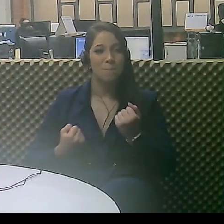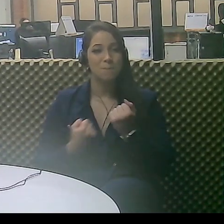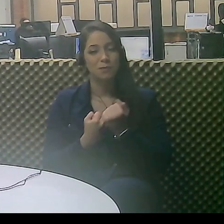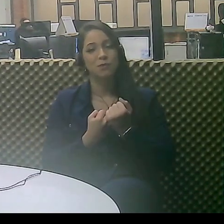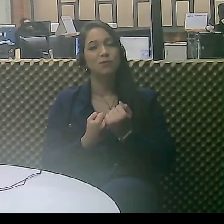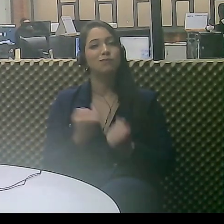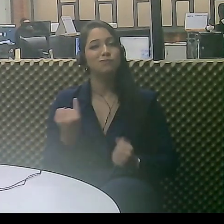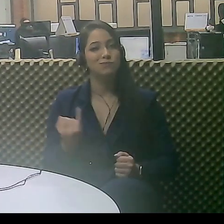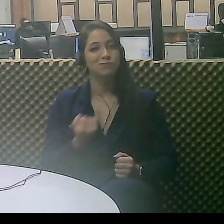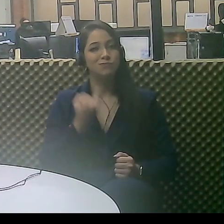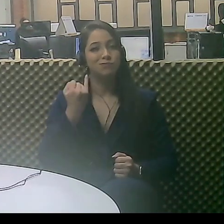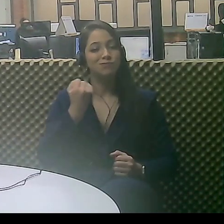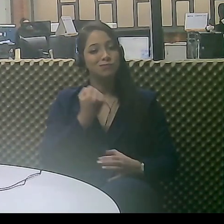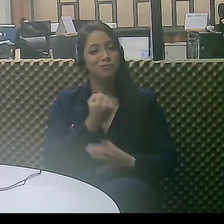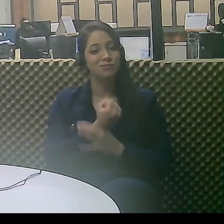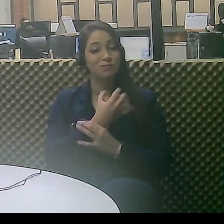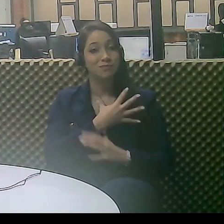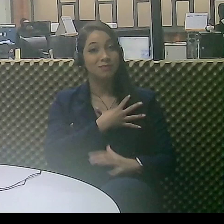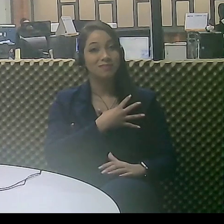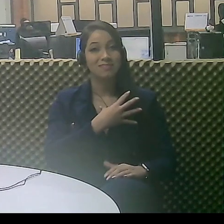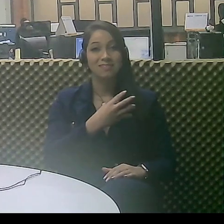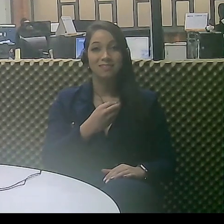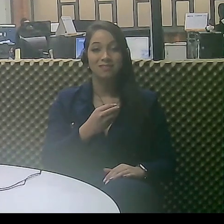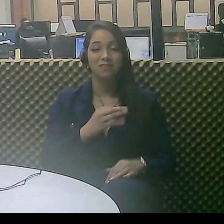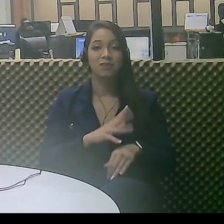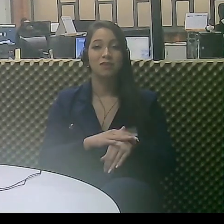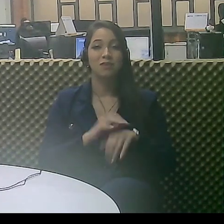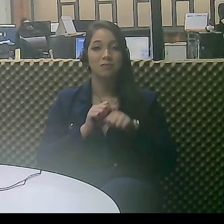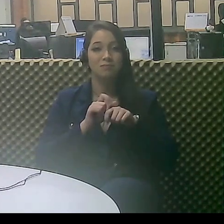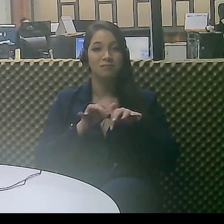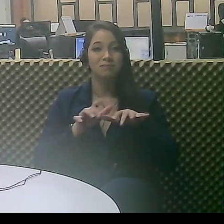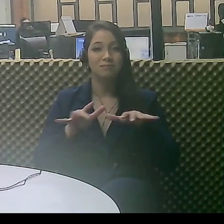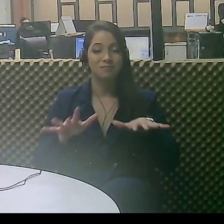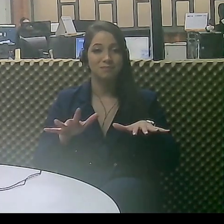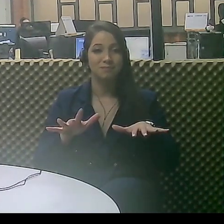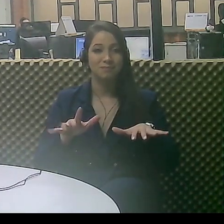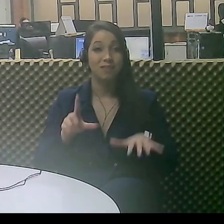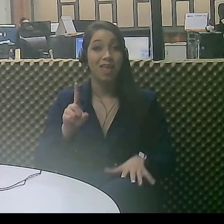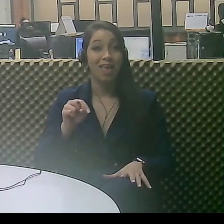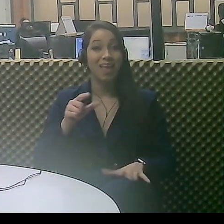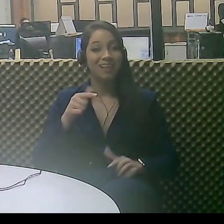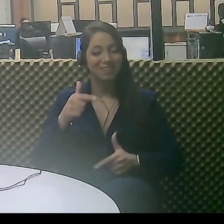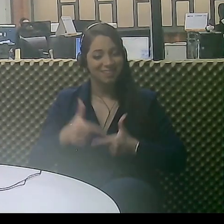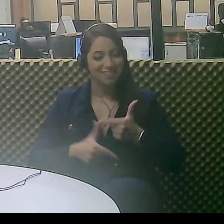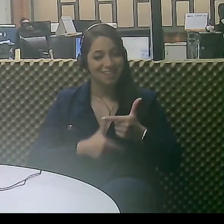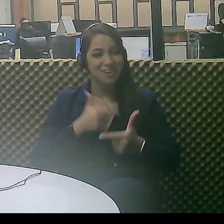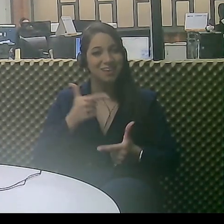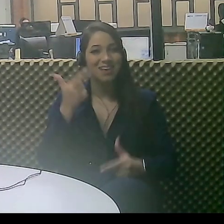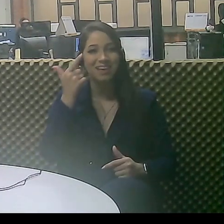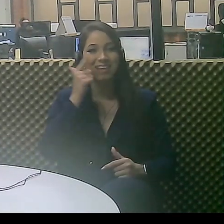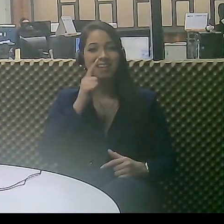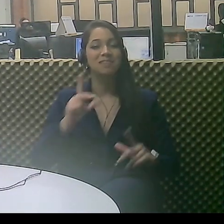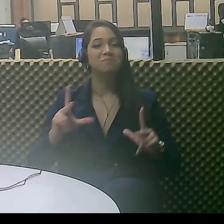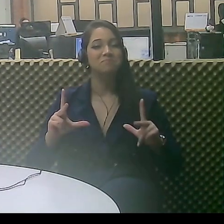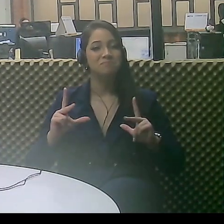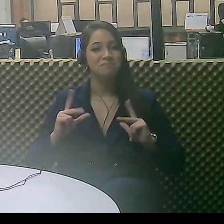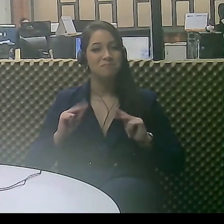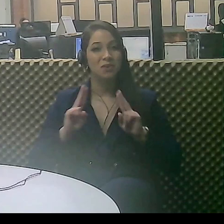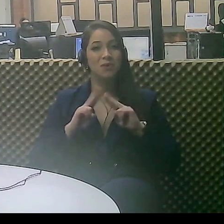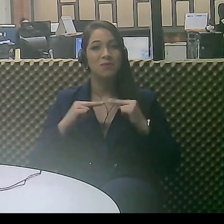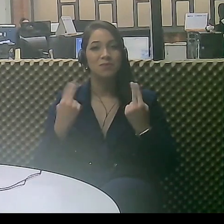necessário para proteger seus filhos da transmissão do HIV é esse trabalho que acaba de ser reconhecido pela